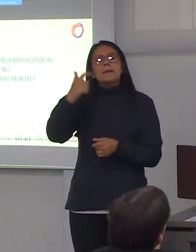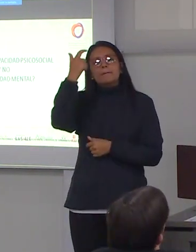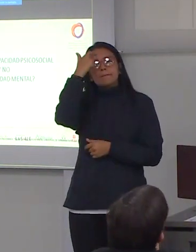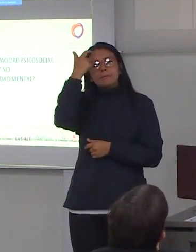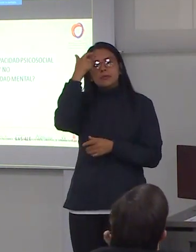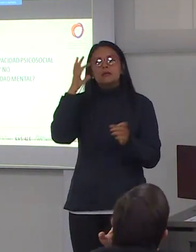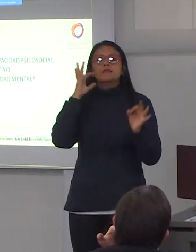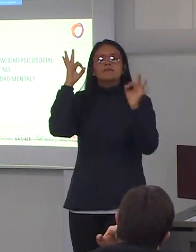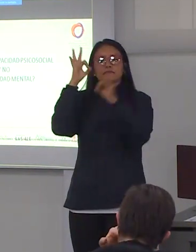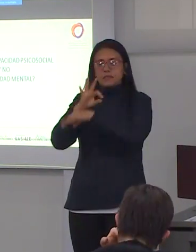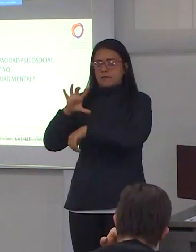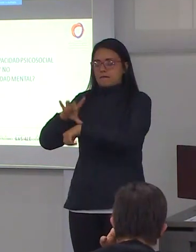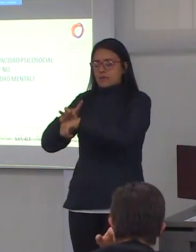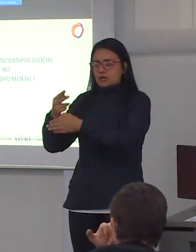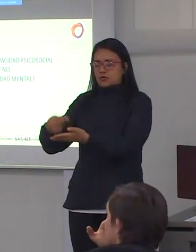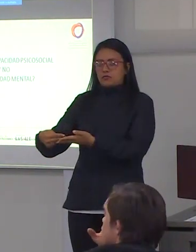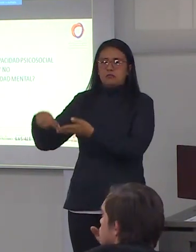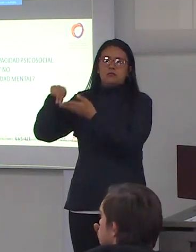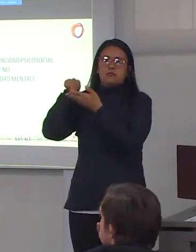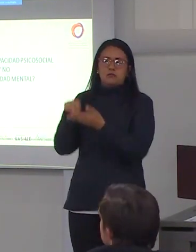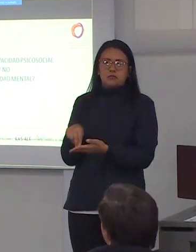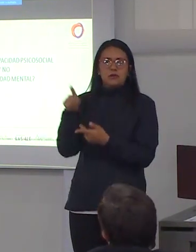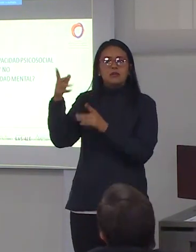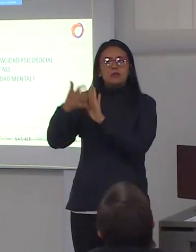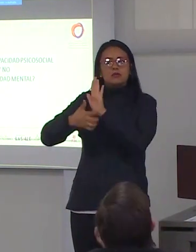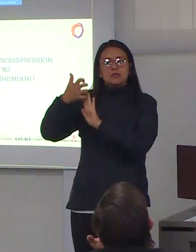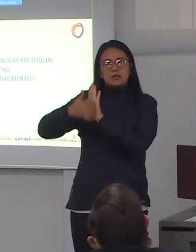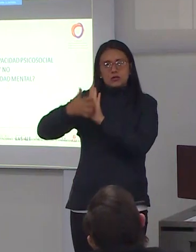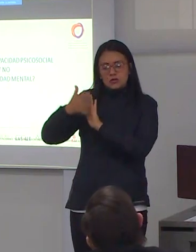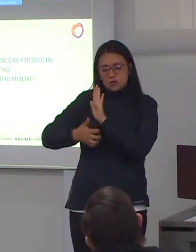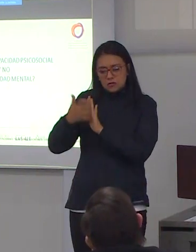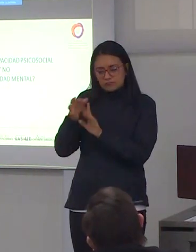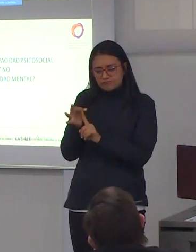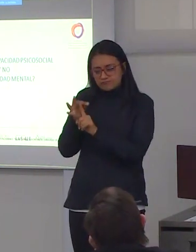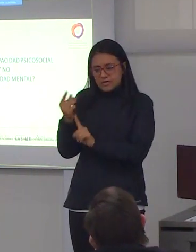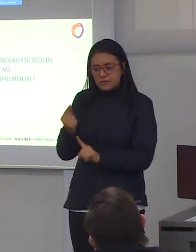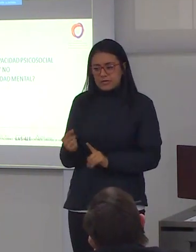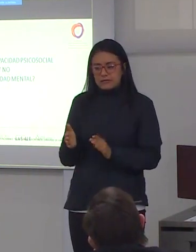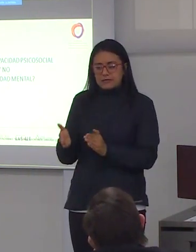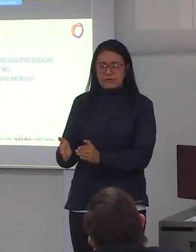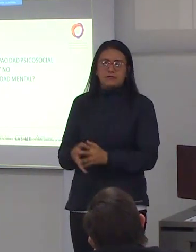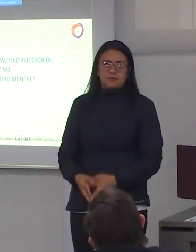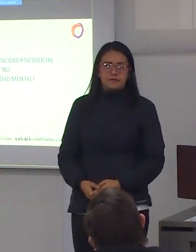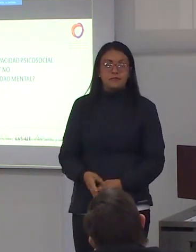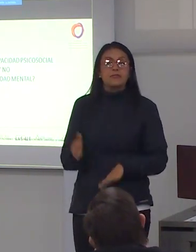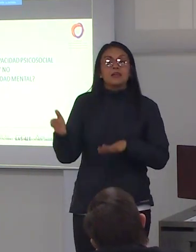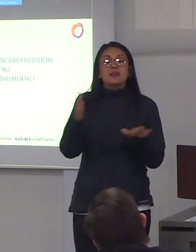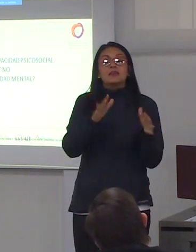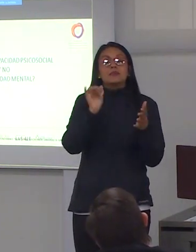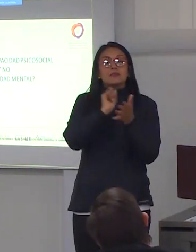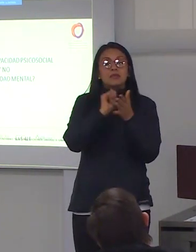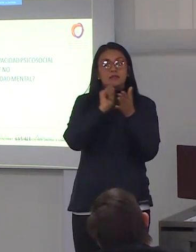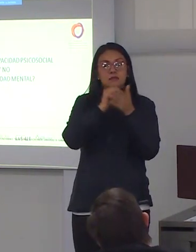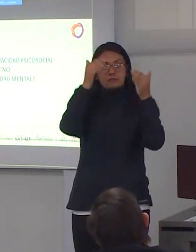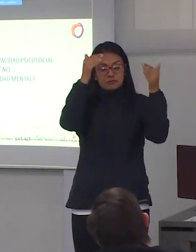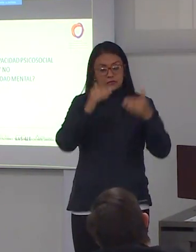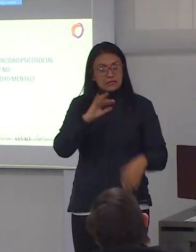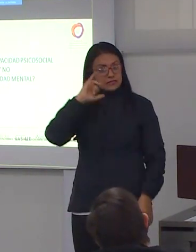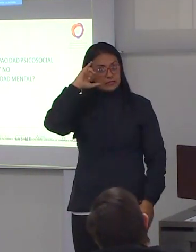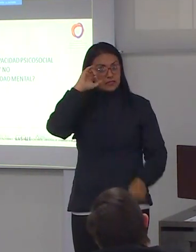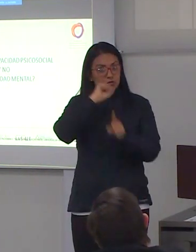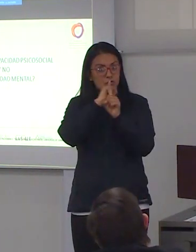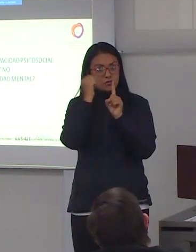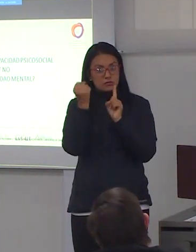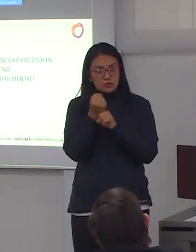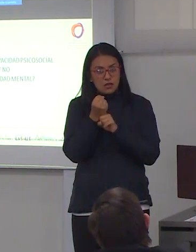el enfoque médico rehabilitador estamos hablando de diagnósticos específicos cuando hablamos de discapacidad psicosocial si ustedes se dan